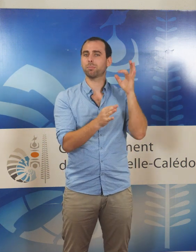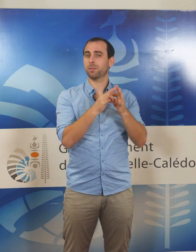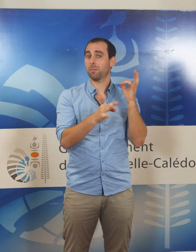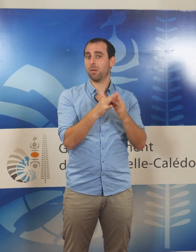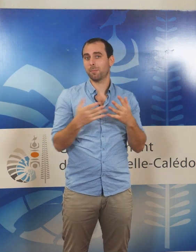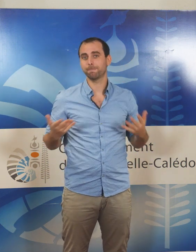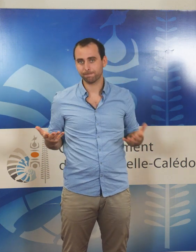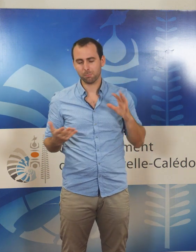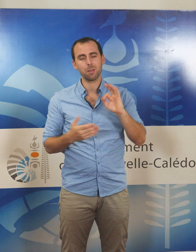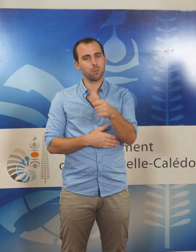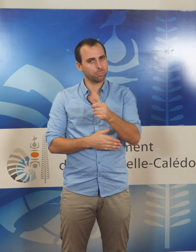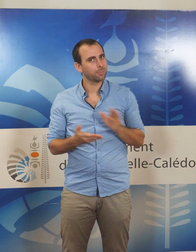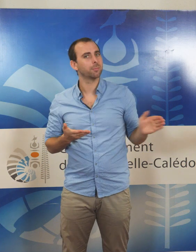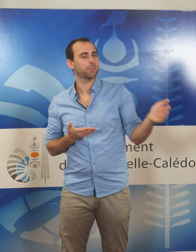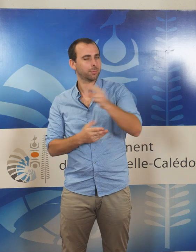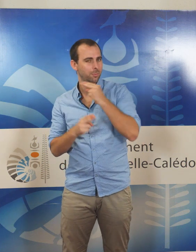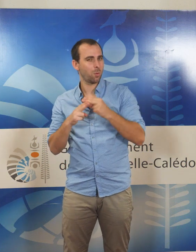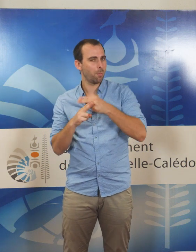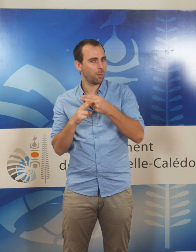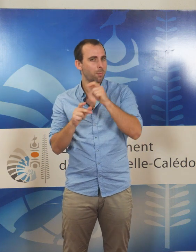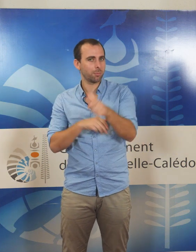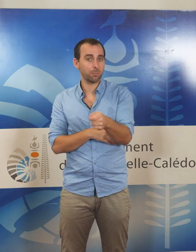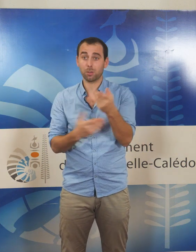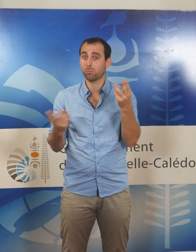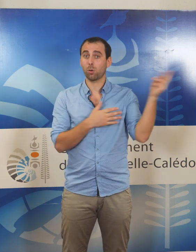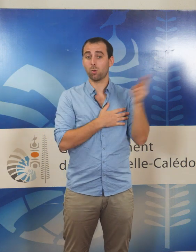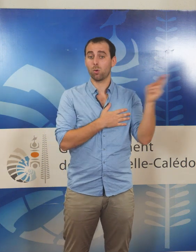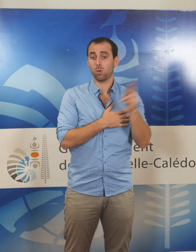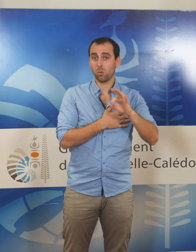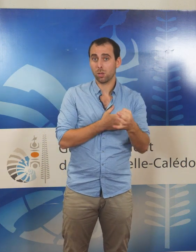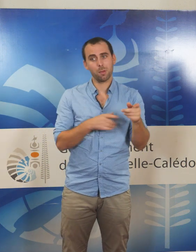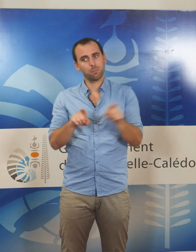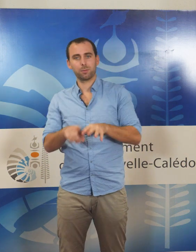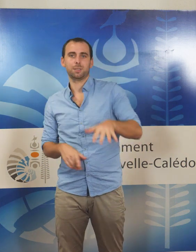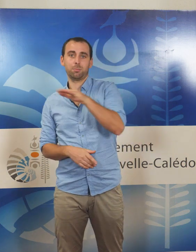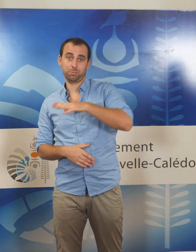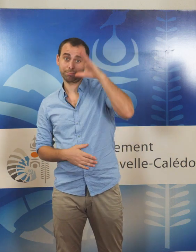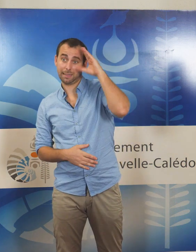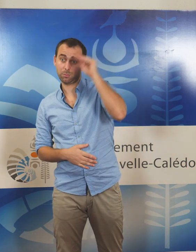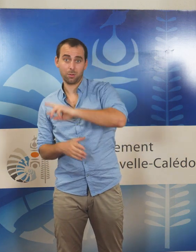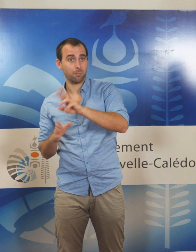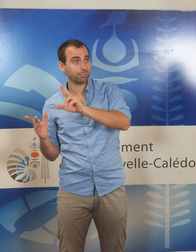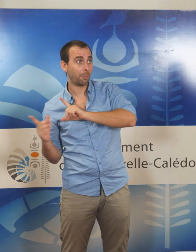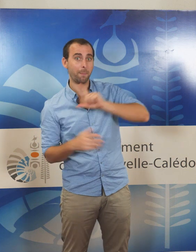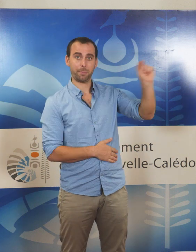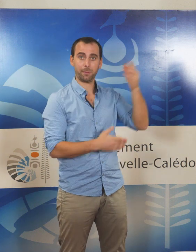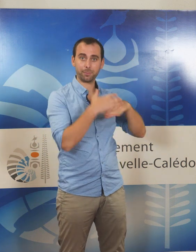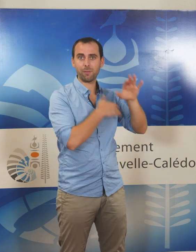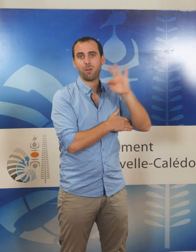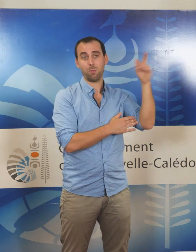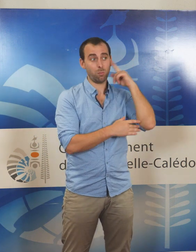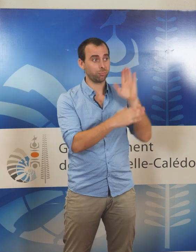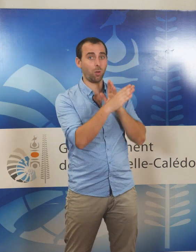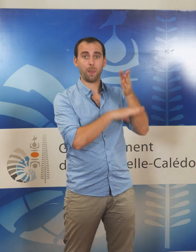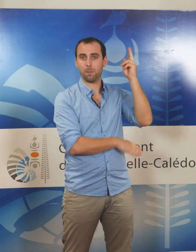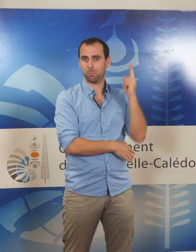fois la question des retours, mais il y a à la fois aussi nos étudiants qui doivent rentrer, enfin partir en métropole pour prendre une rentrée.